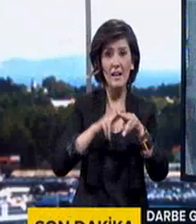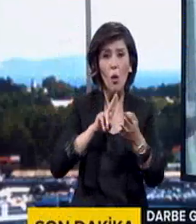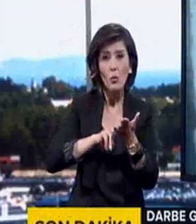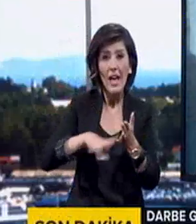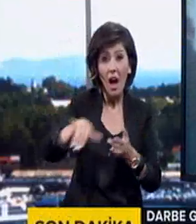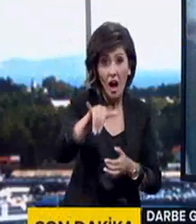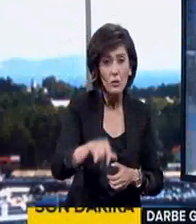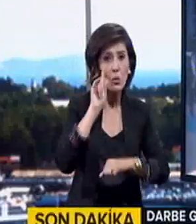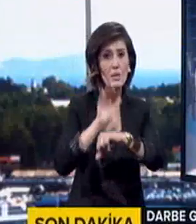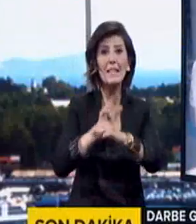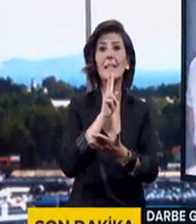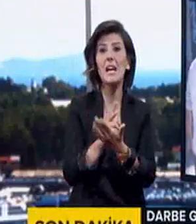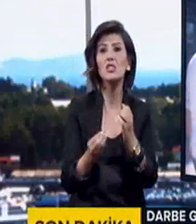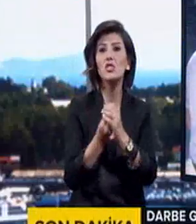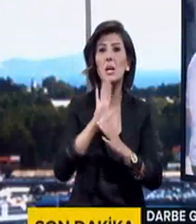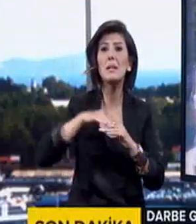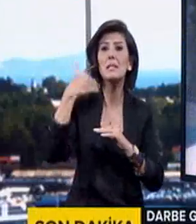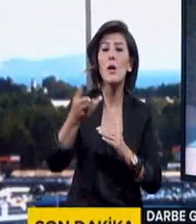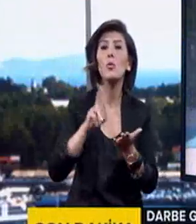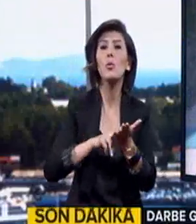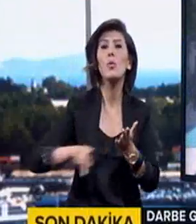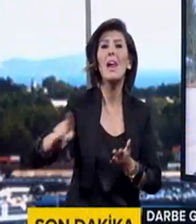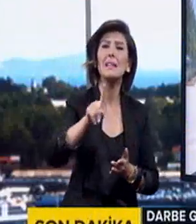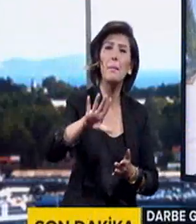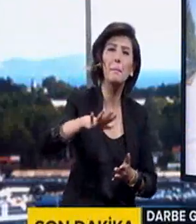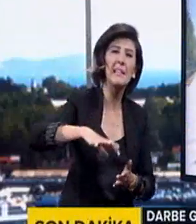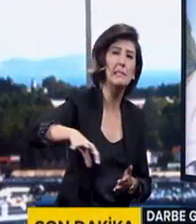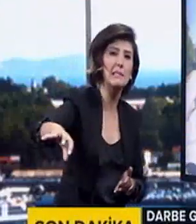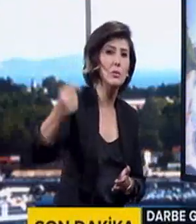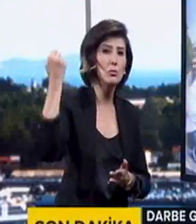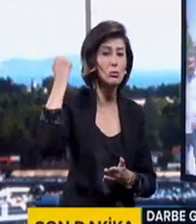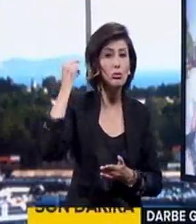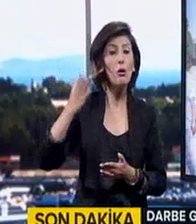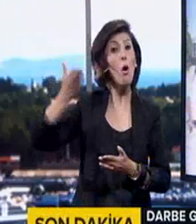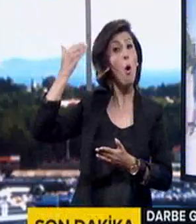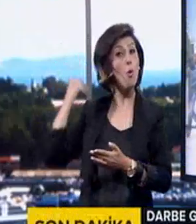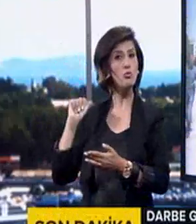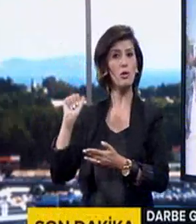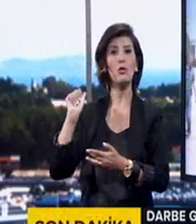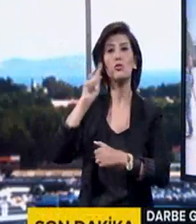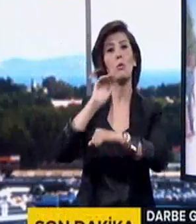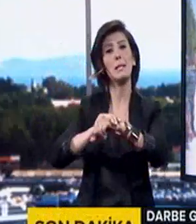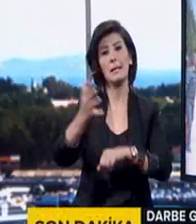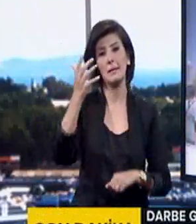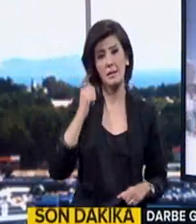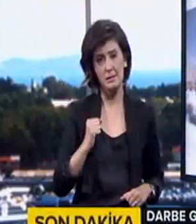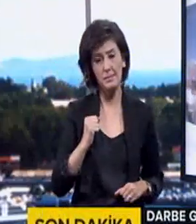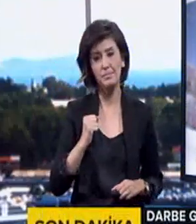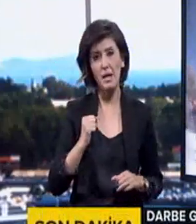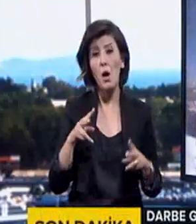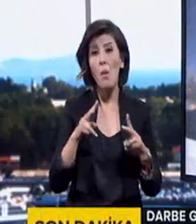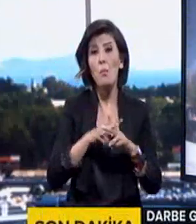üyesi hakkında gözaltı kararı çıkarılmasının ardından üyelerden bir kısmı dün ve önceki gün gözaltına